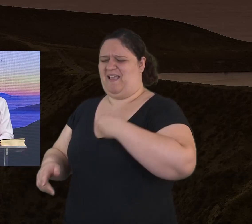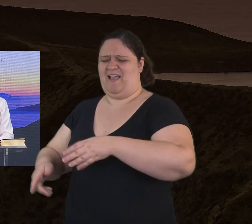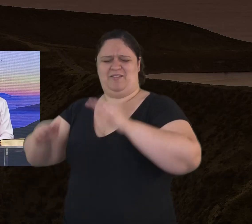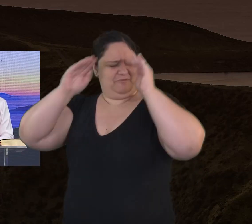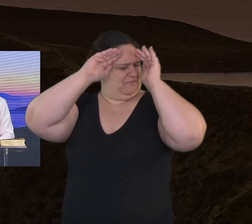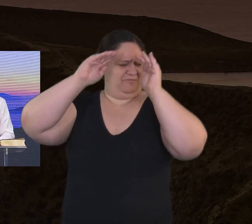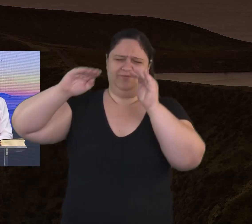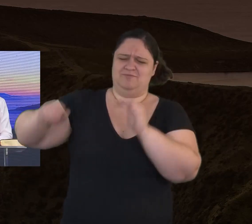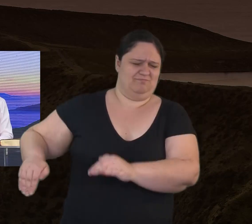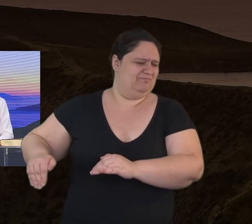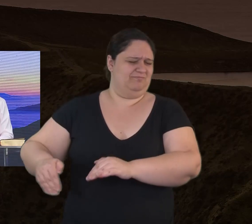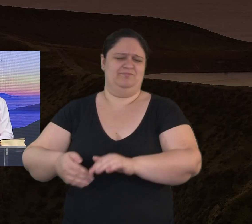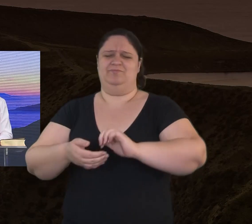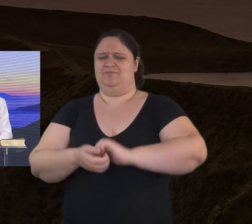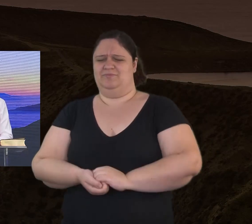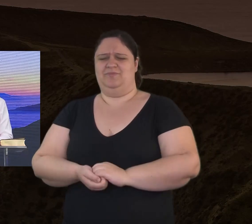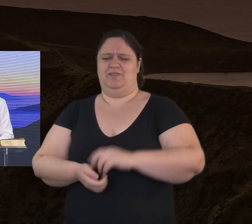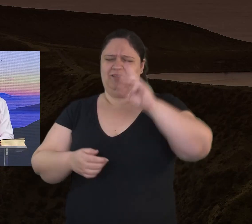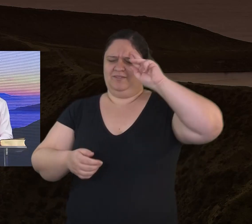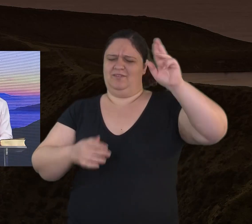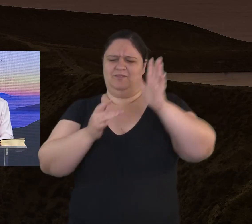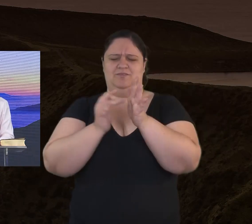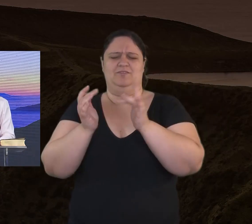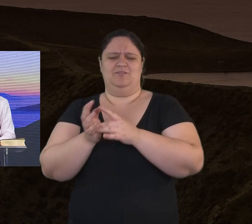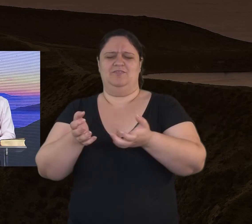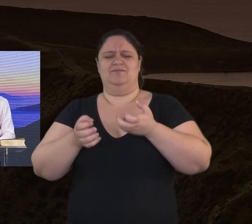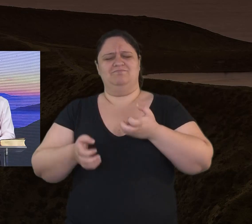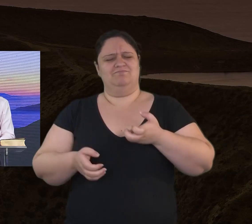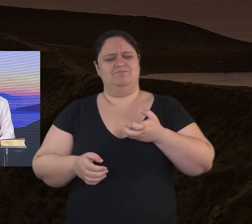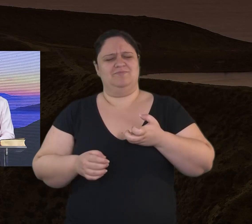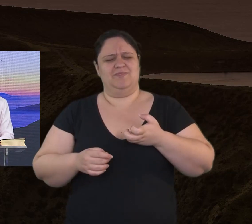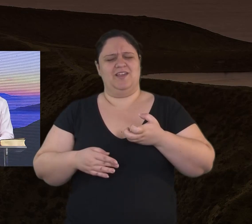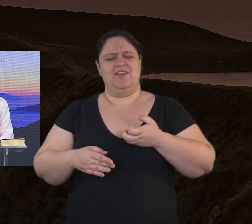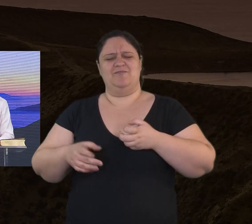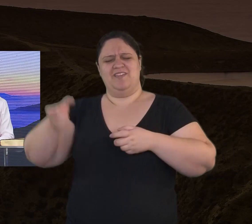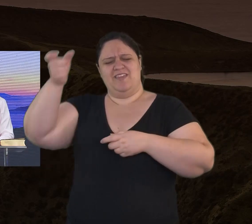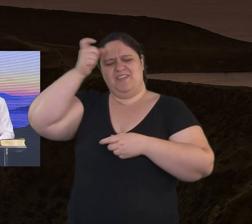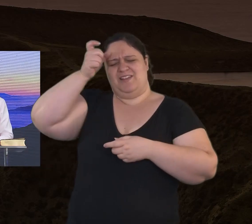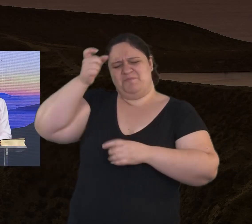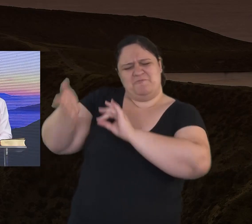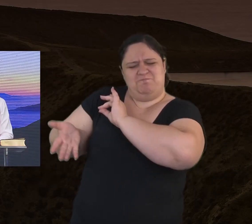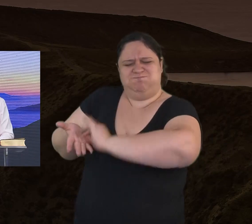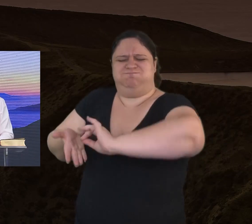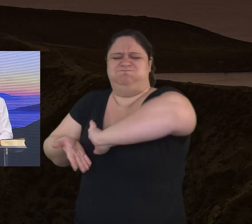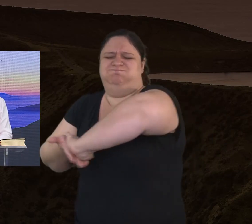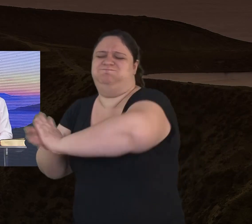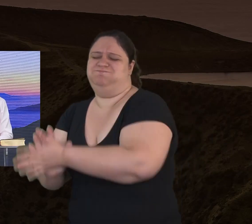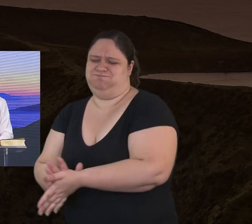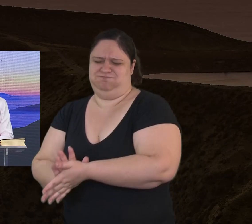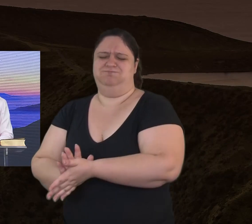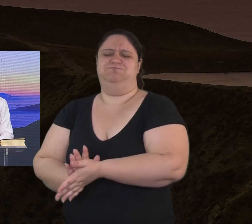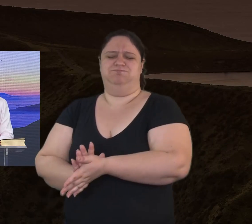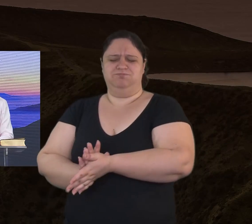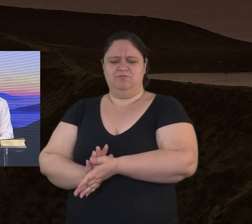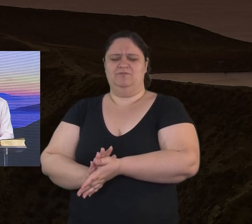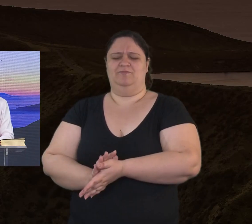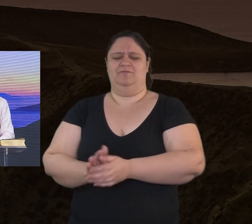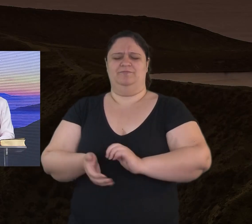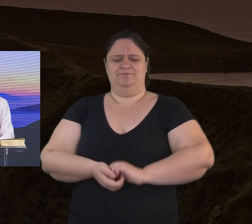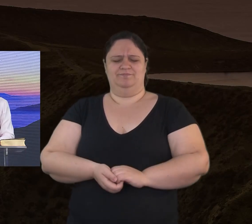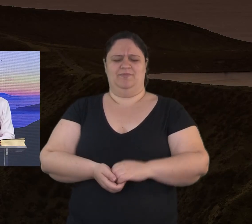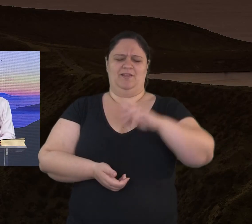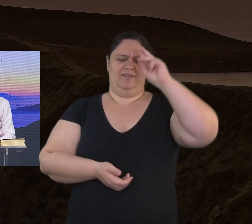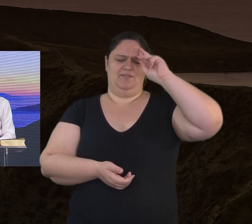pecado, rebelião. Ó Senhor Jesus, nós queremos, Senhor, colocar todos os Teus inimigos debaixo dos Seus pés, Senhor, que o Senhor possa